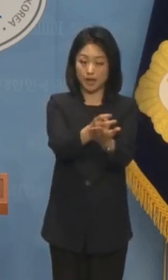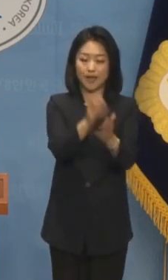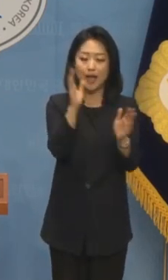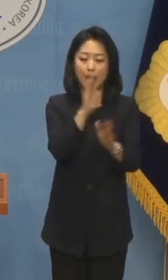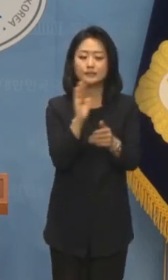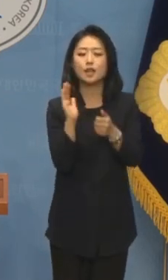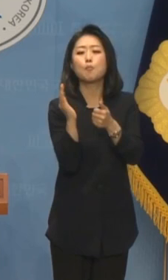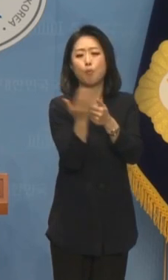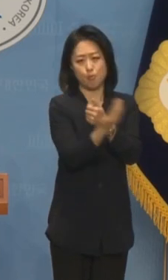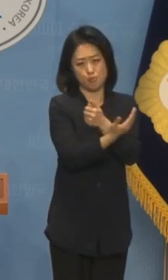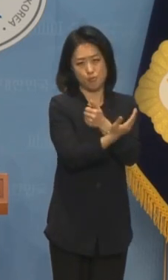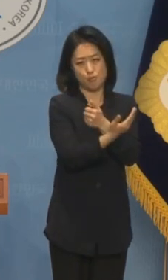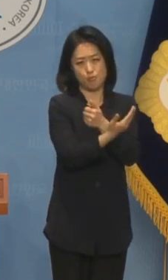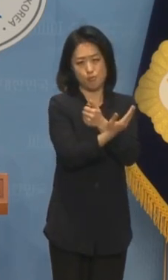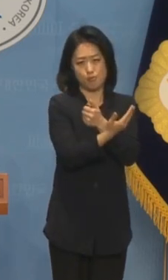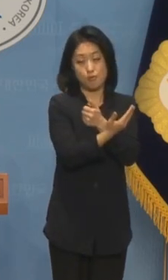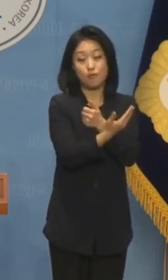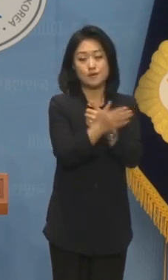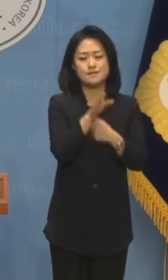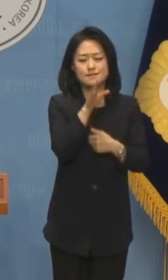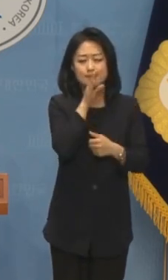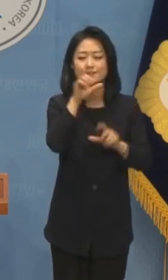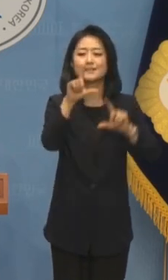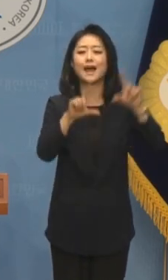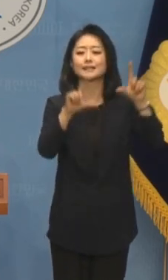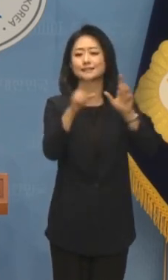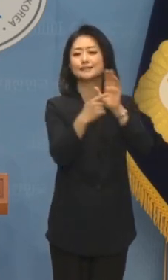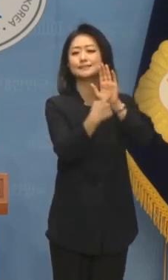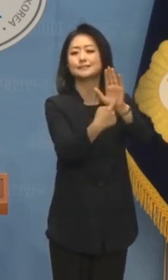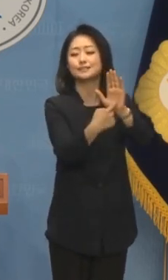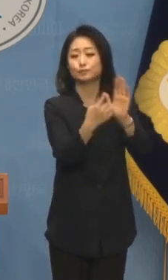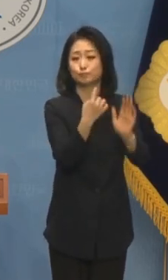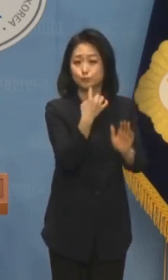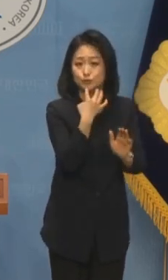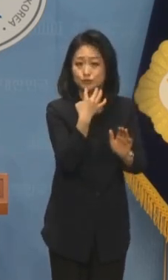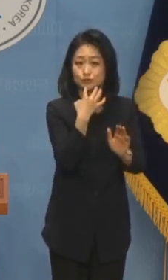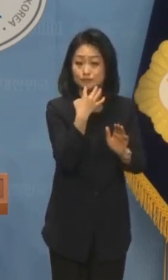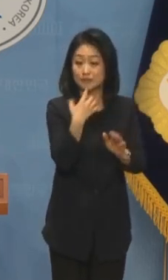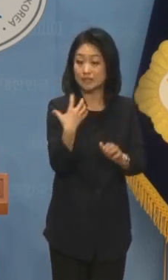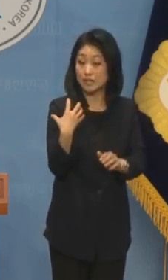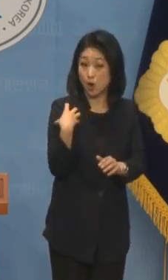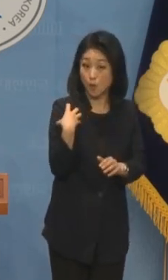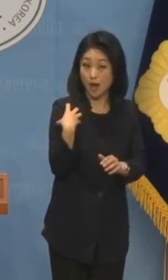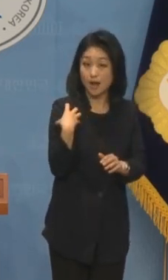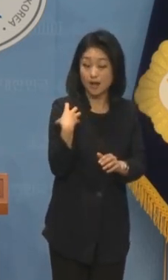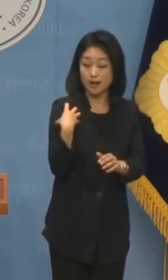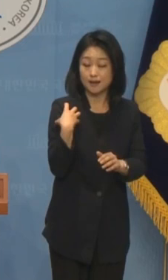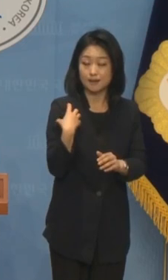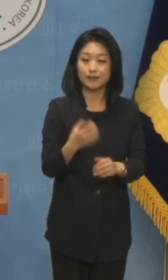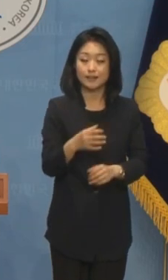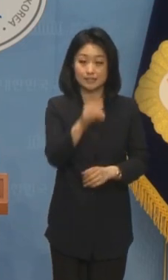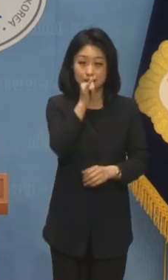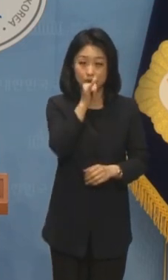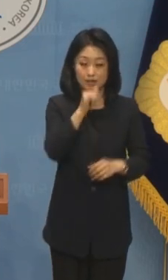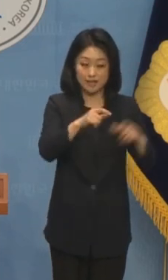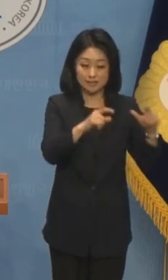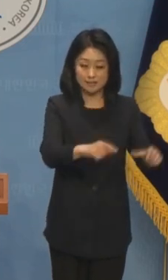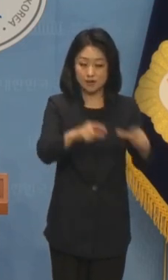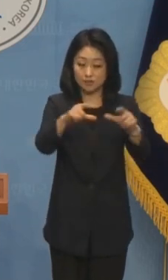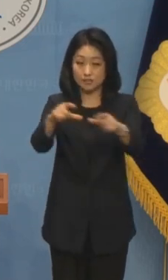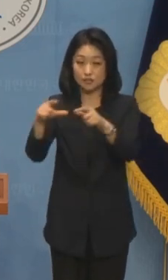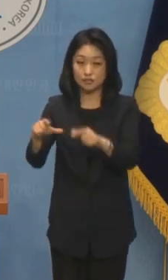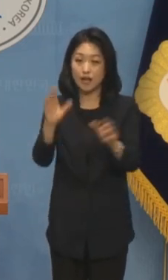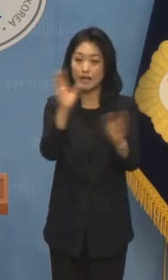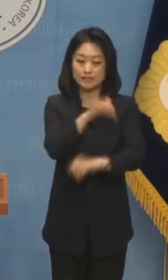학생인권 보호라는 상징적인 의미만 남아있을 뿐 그 역할을 다했습니다. 지역마다